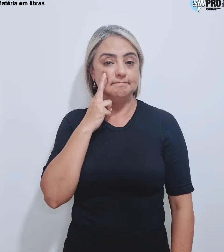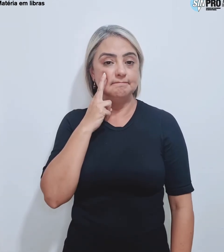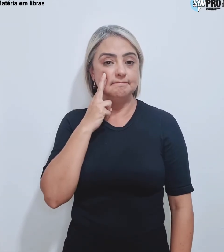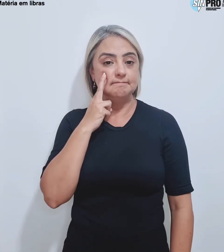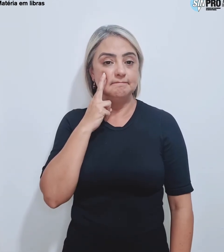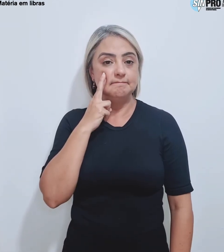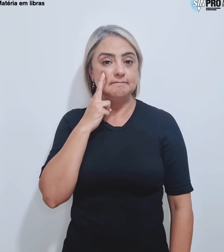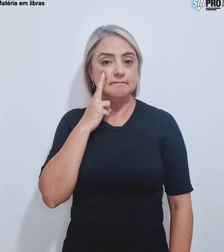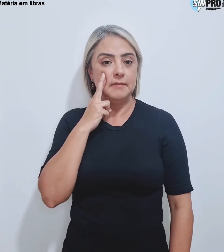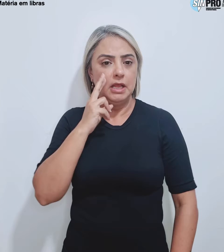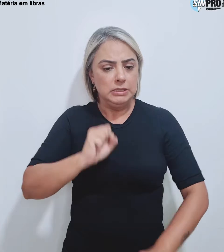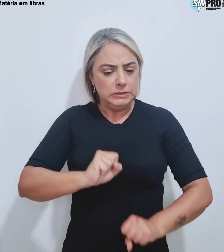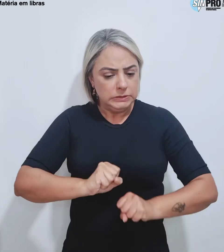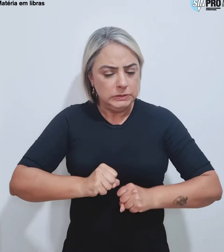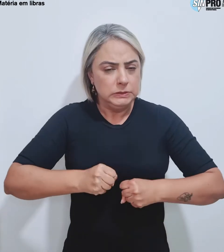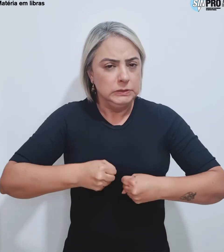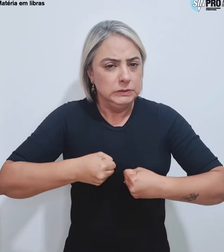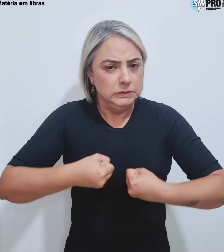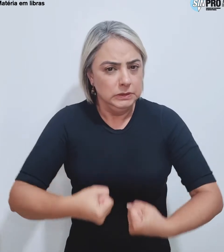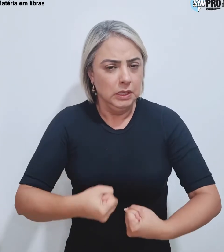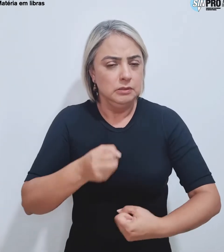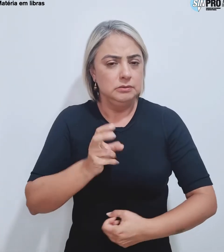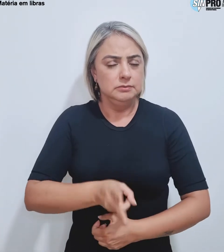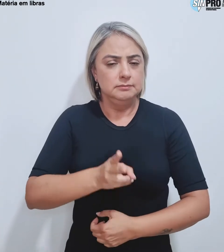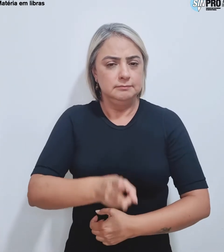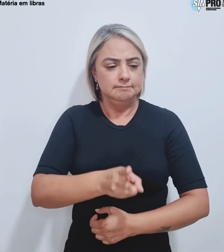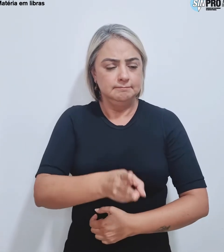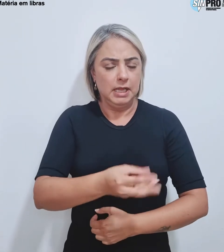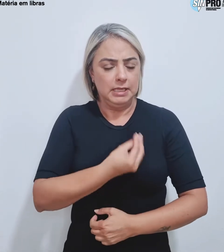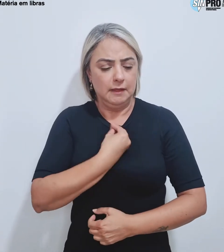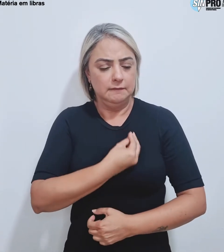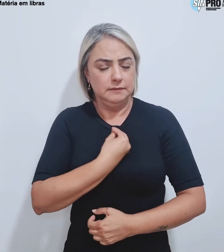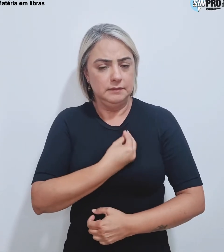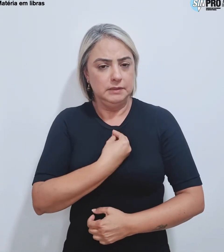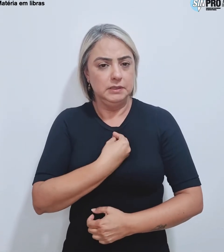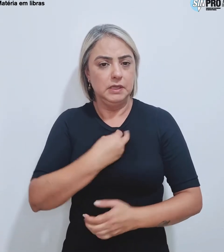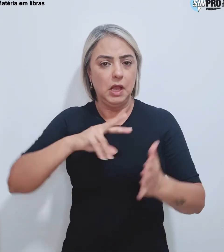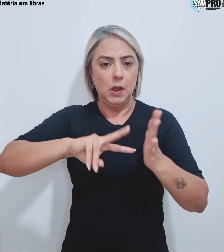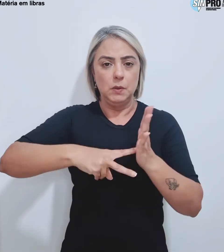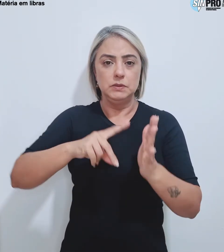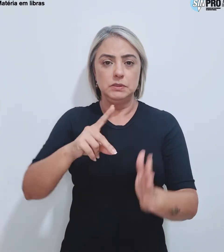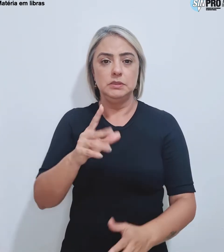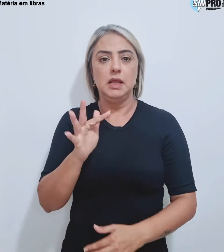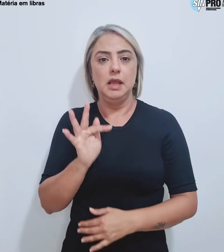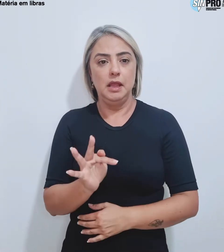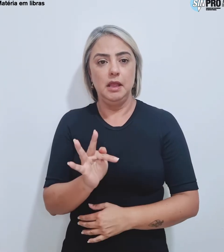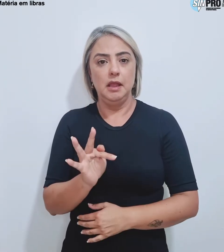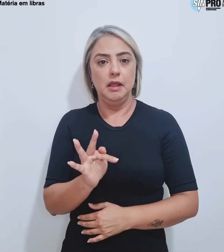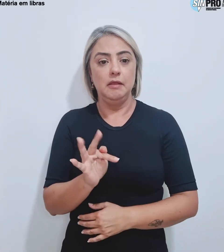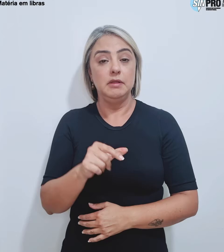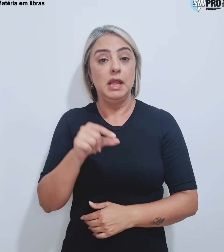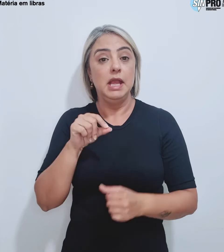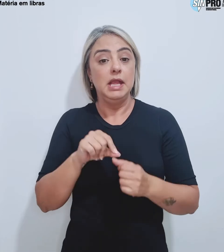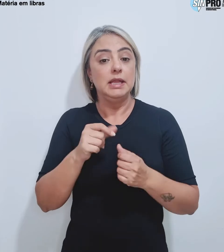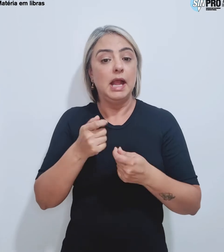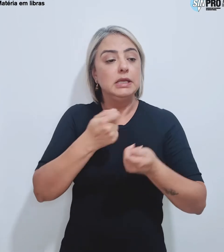Correia. Num esforço contínuo em defesa da vida, o Simpro-DF está em